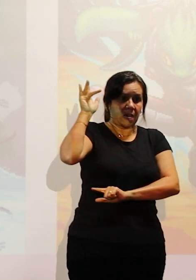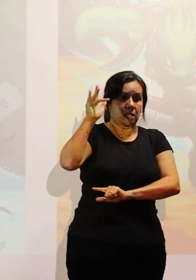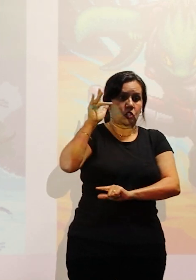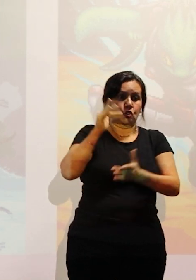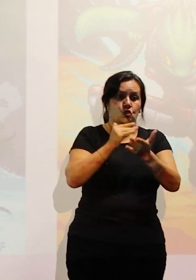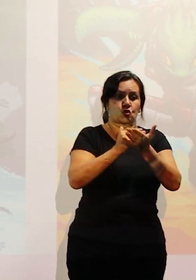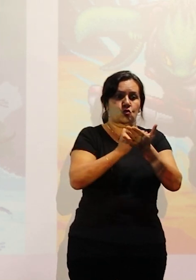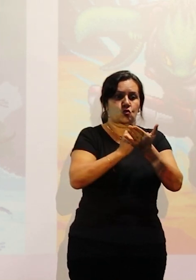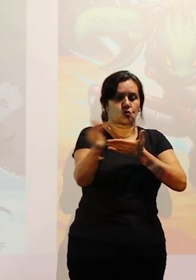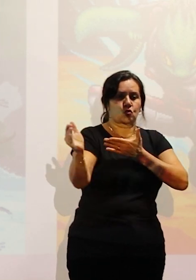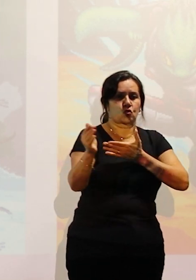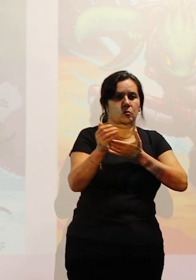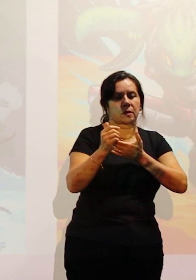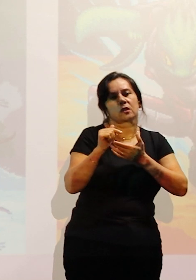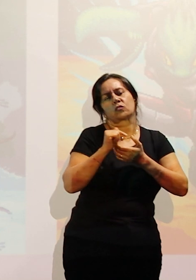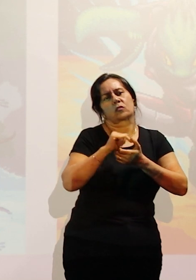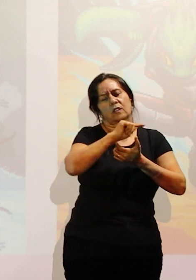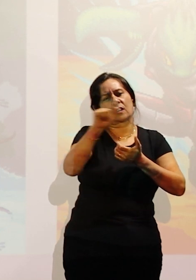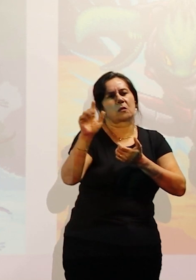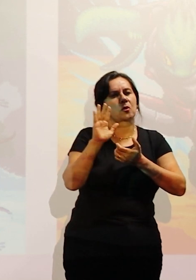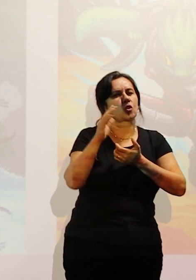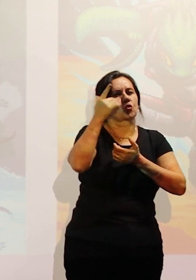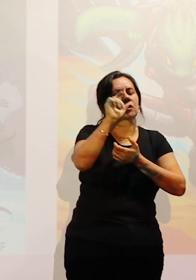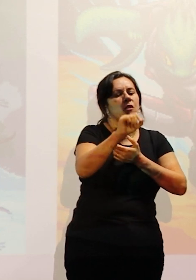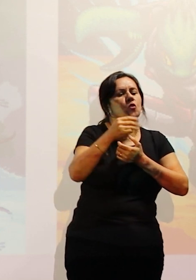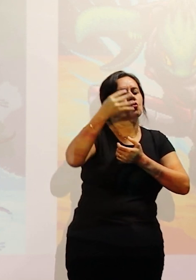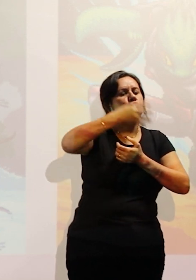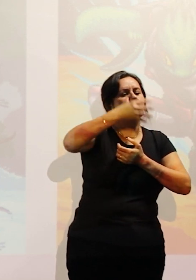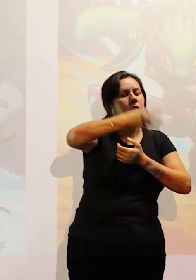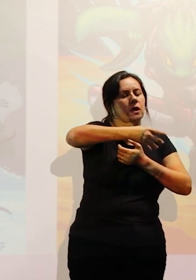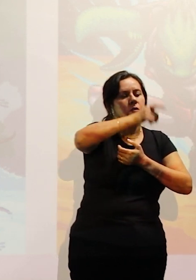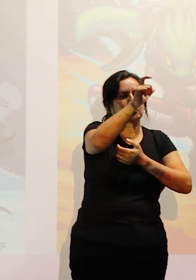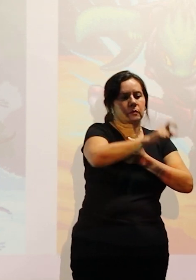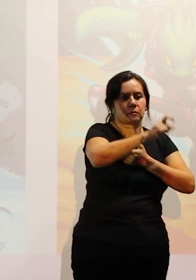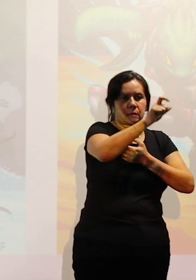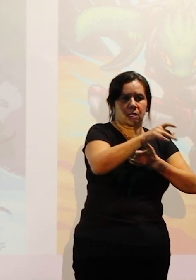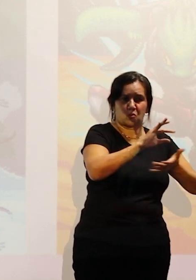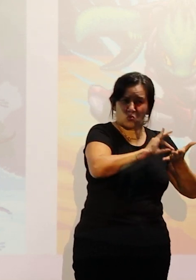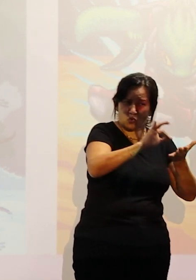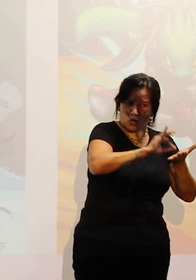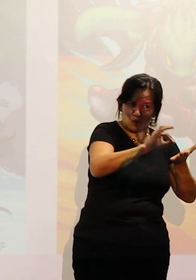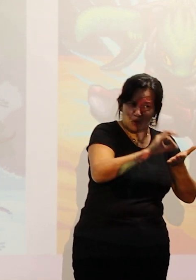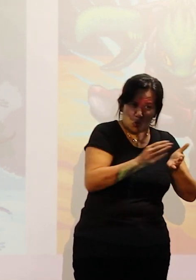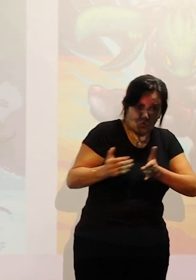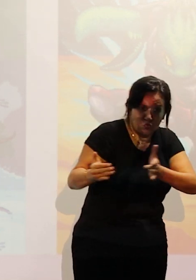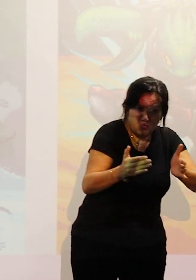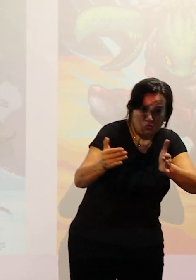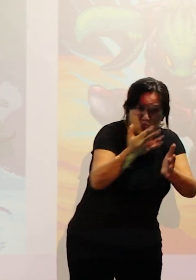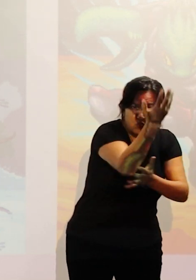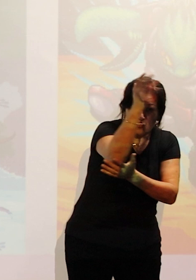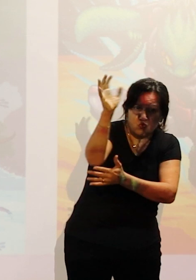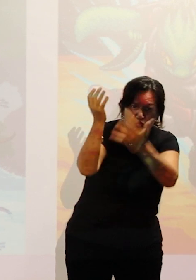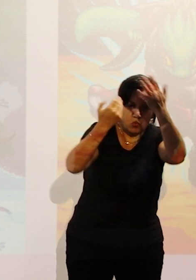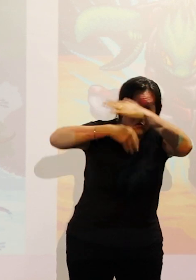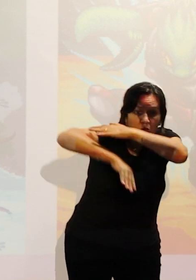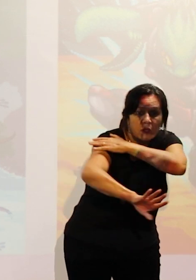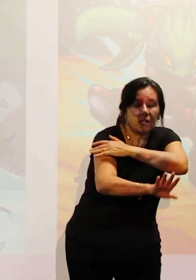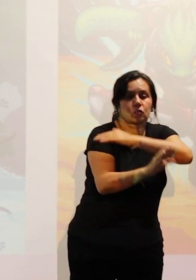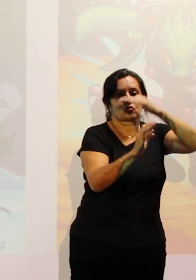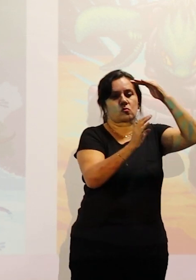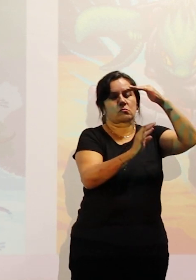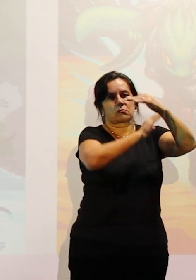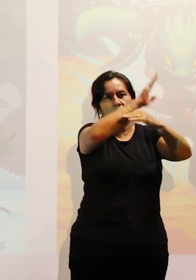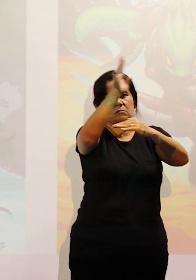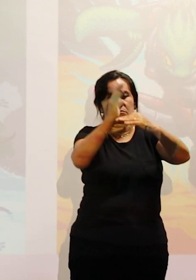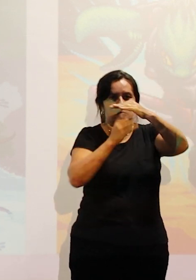abertura, uma cena em que os 4 primeiros inimigos que você enfrentava, eles estavam correndo pelo mato, pela floresta, eles passavam embaixo de uma ponte. E aí era